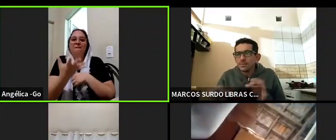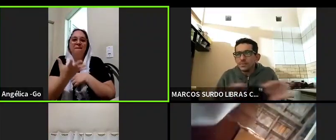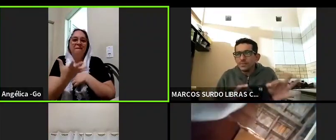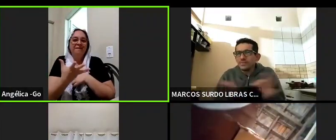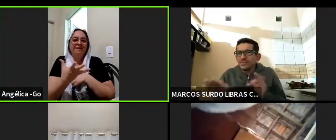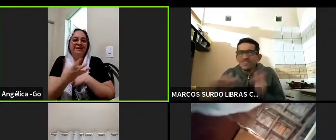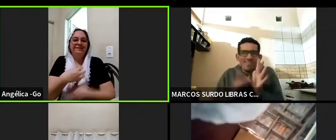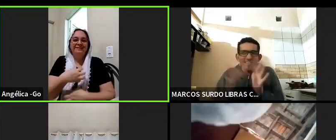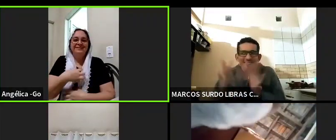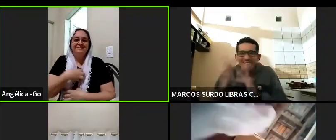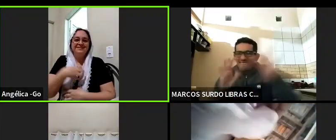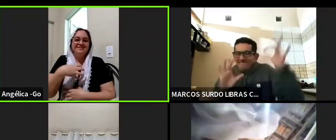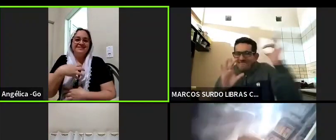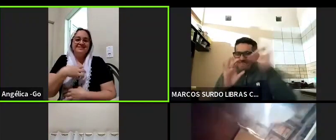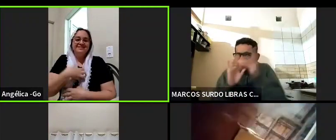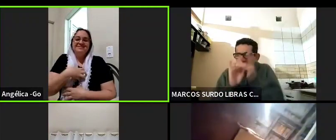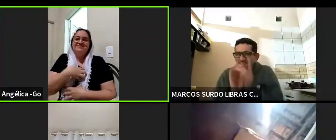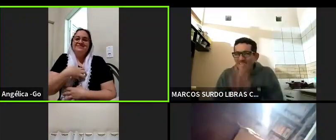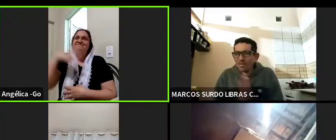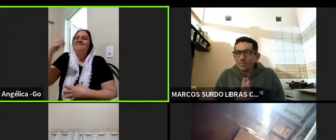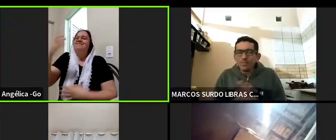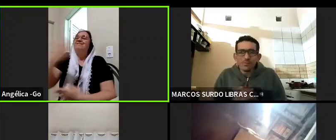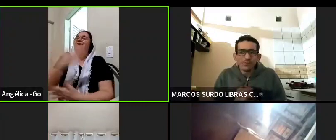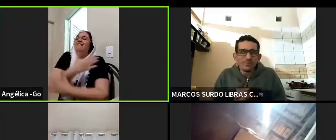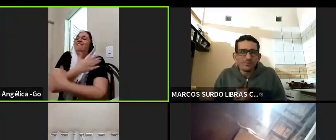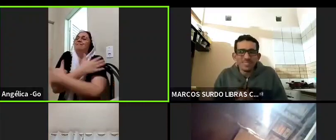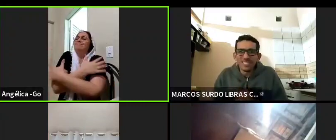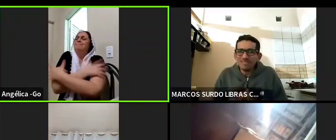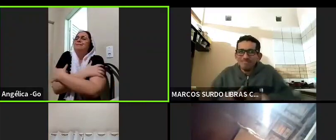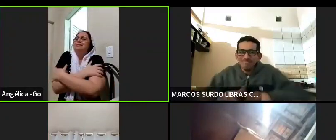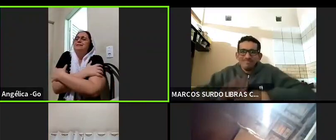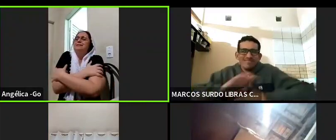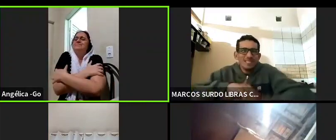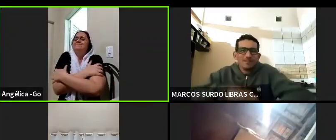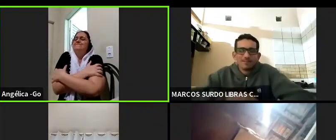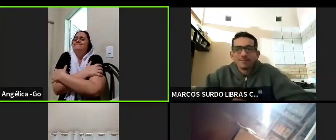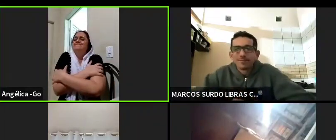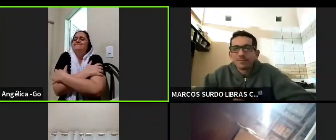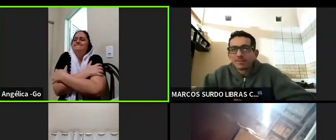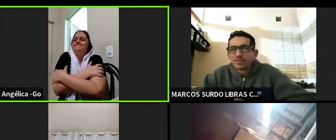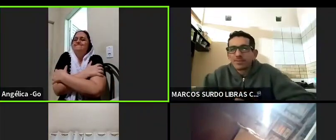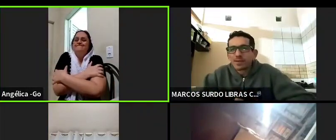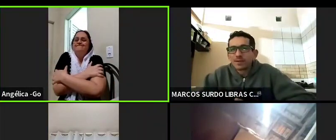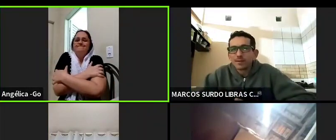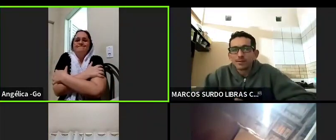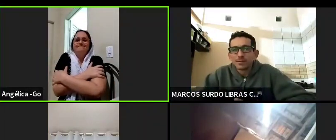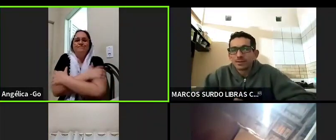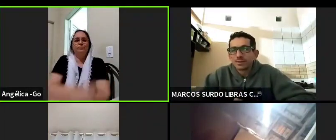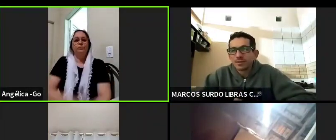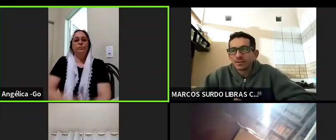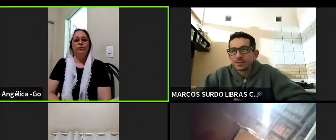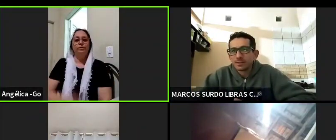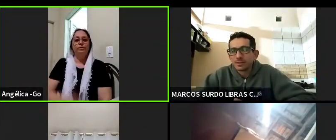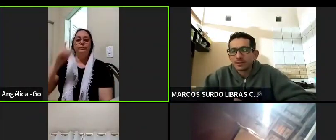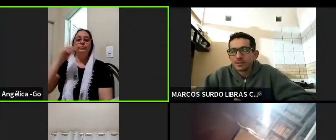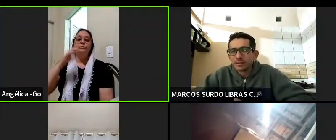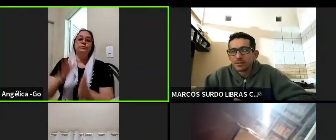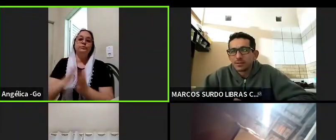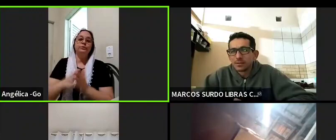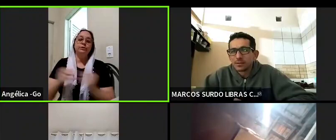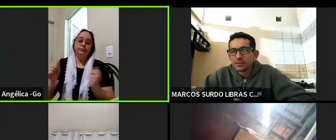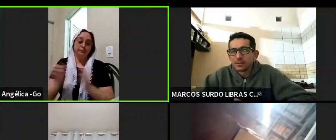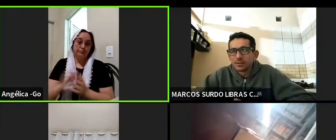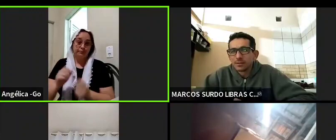te abraçou. Você já vai sentir que Deus entrou com alguma providência. Glória a Deus. Você já